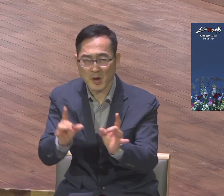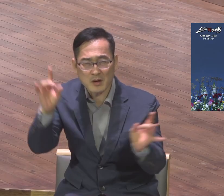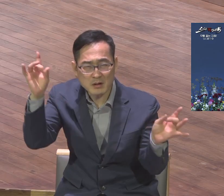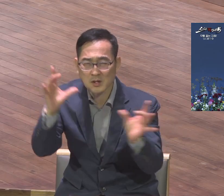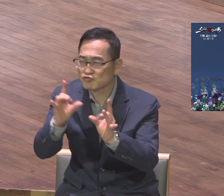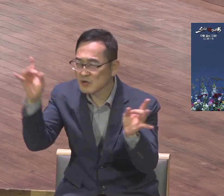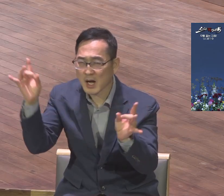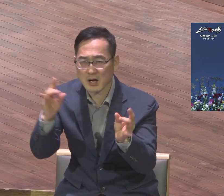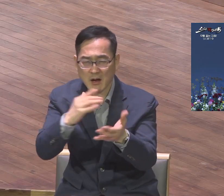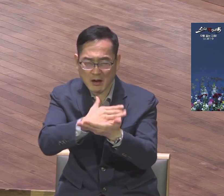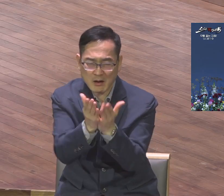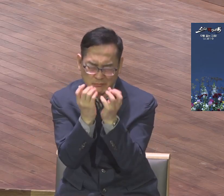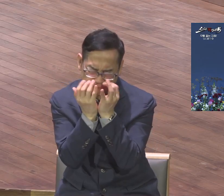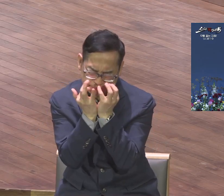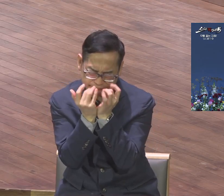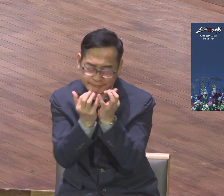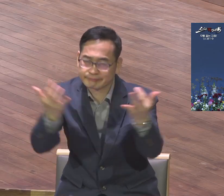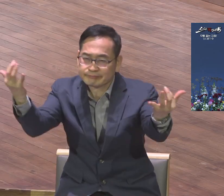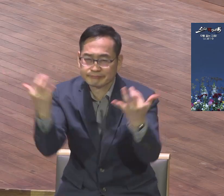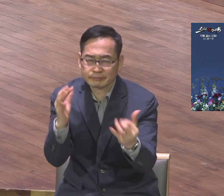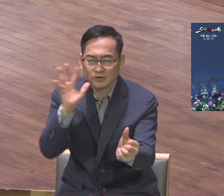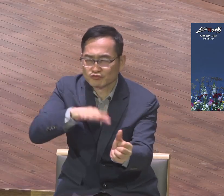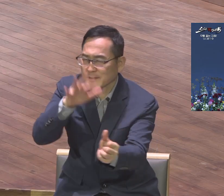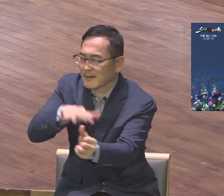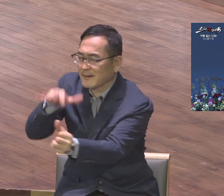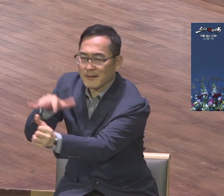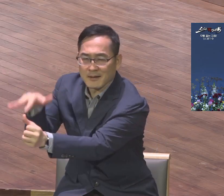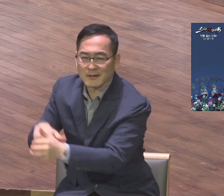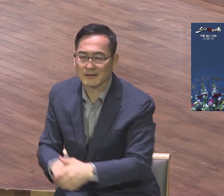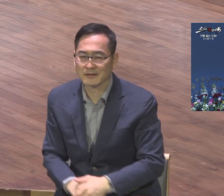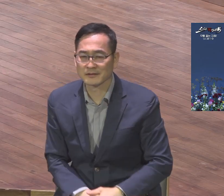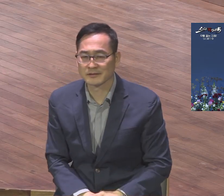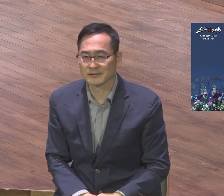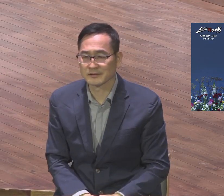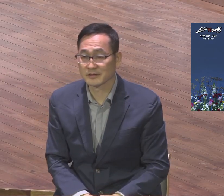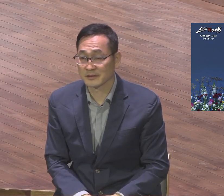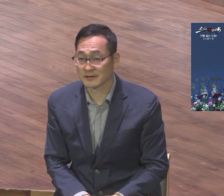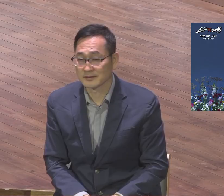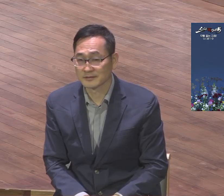그렇게 숭배했습니다. 이 정도가 아니에요.